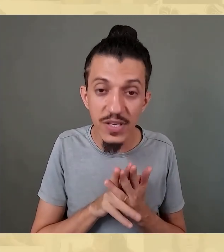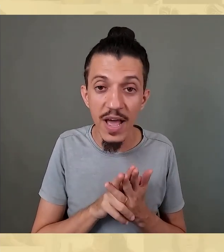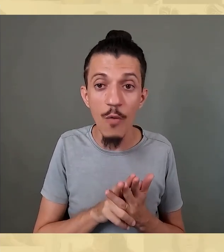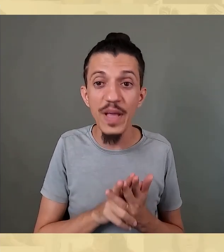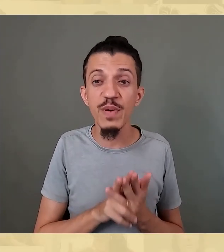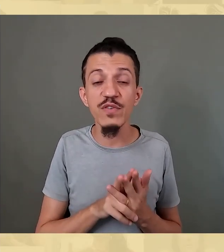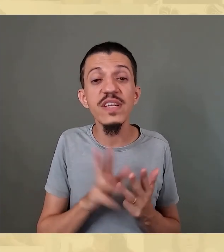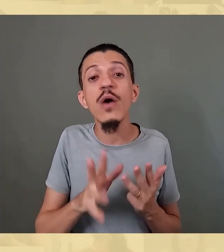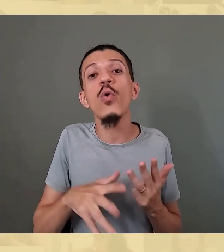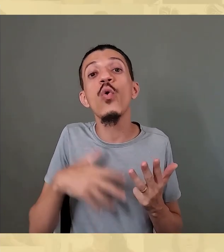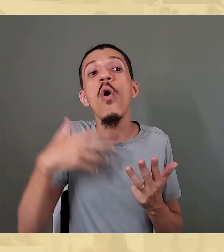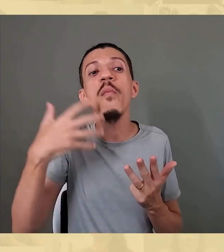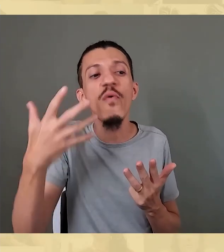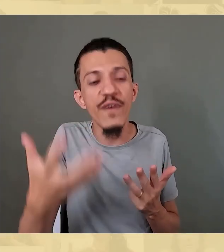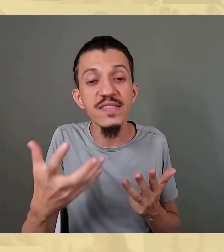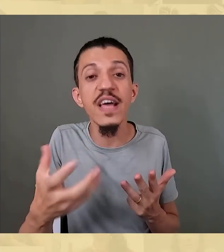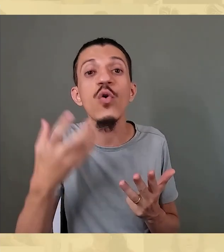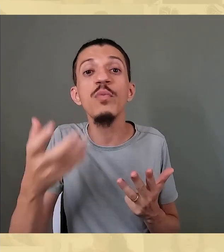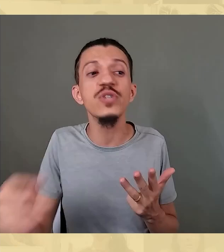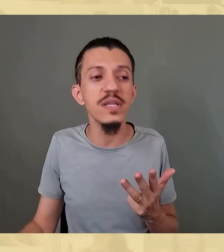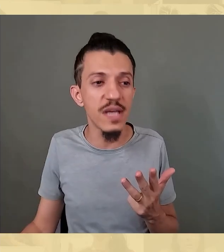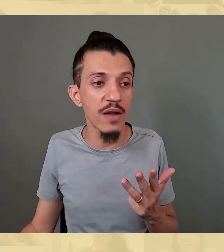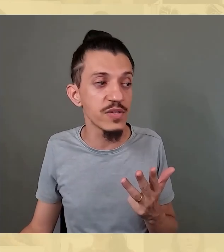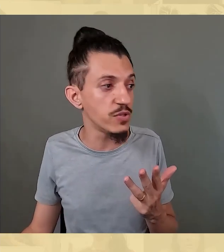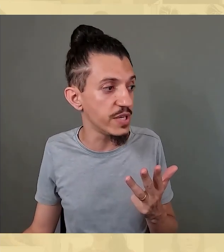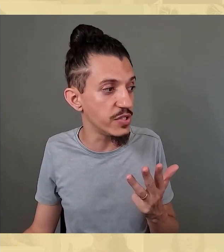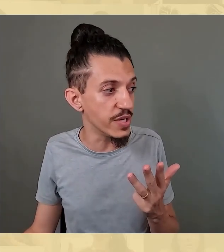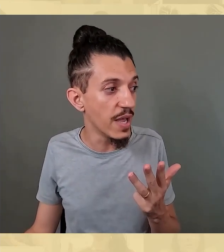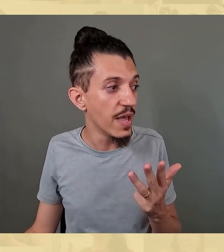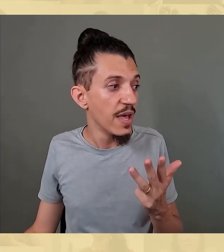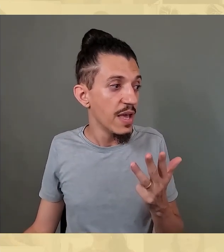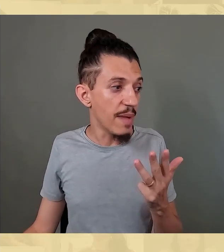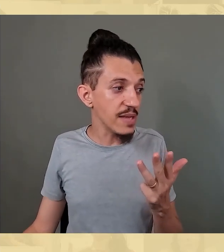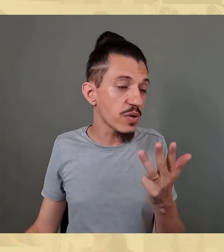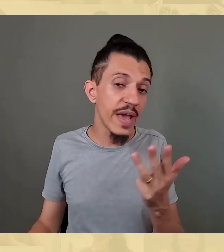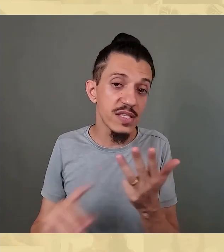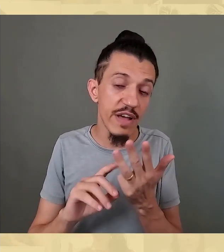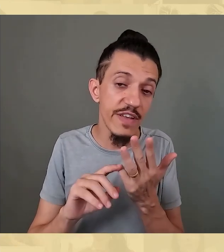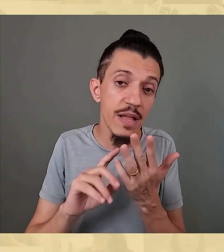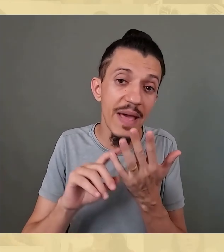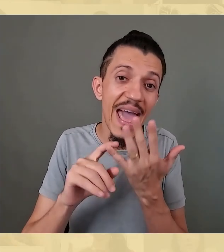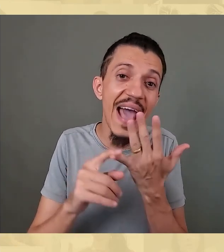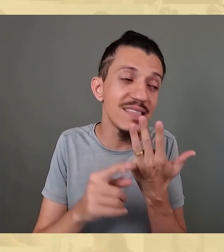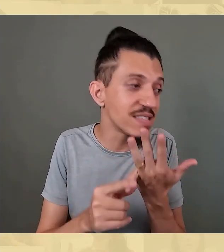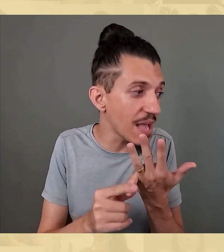prática realmente para você como fazer, como utilizar no seu dia a dia. Mais